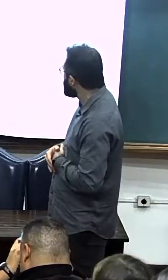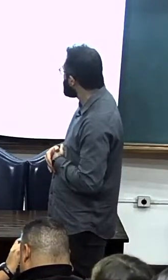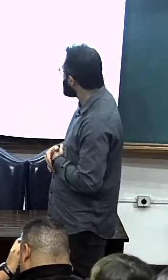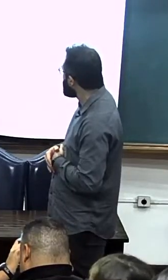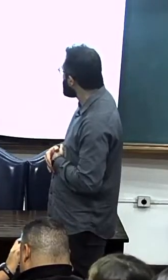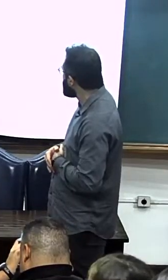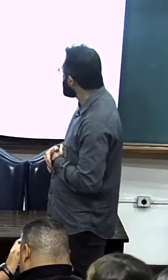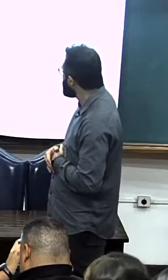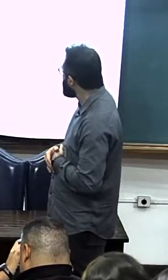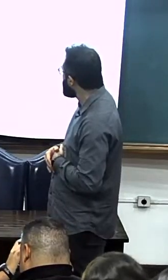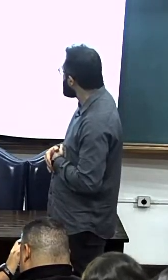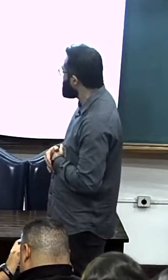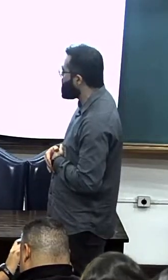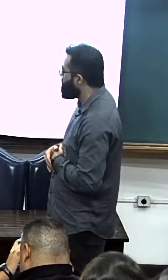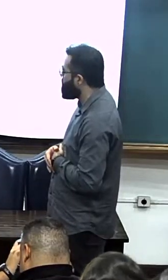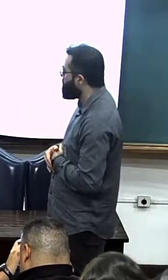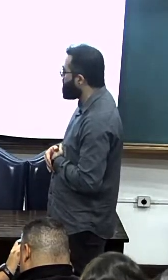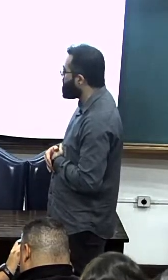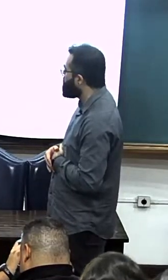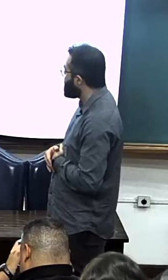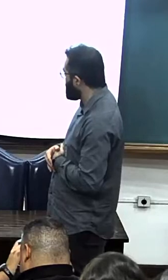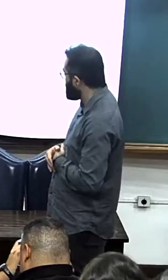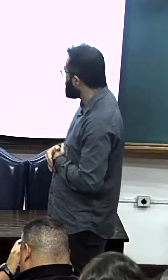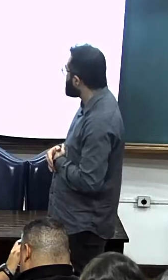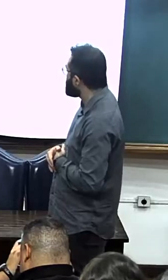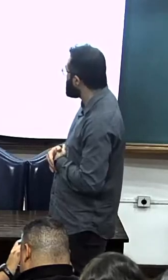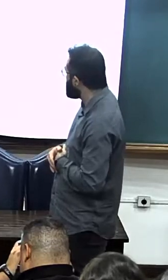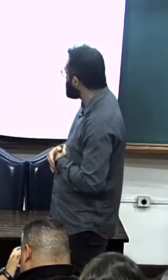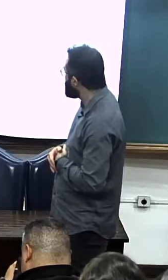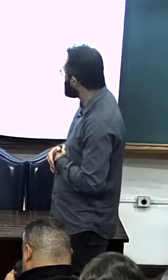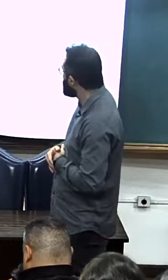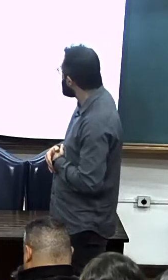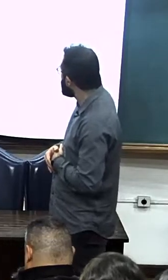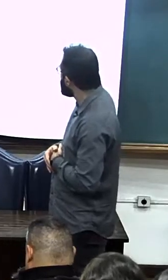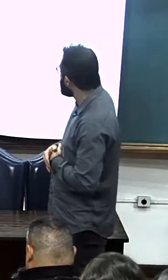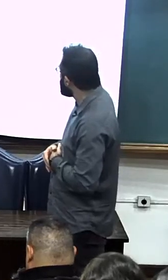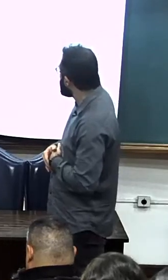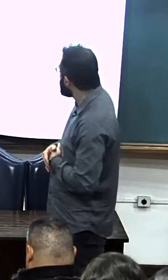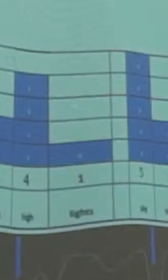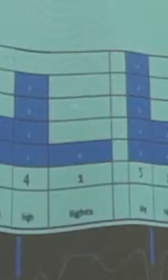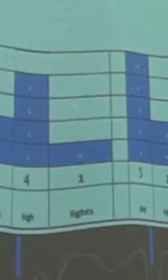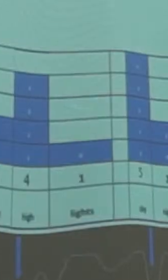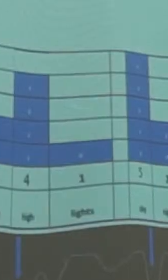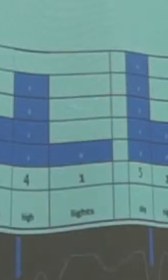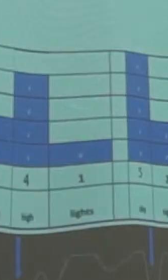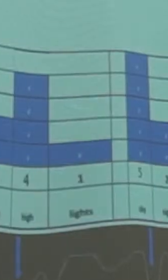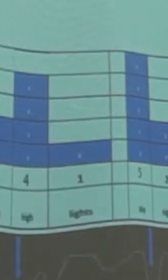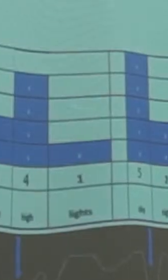nuclear acaba recebendo mais graus de acento, né,